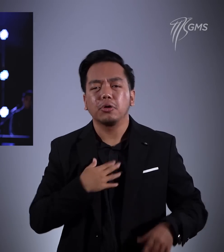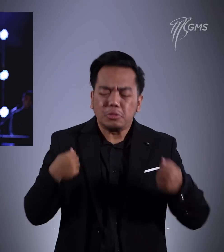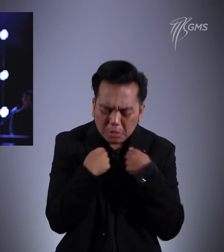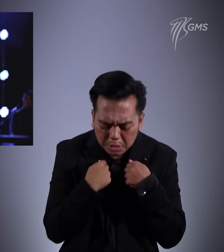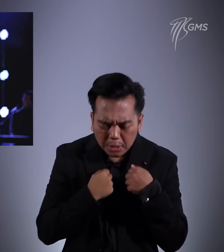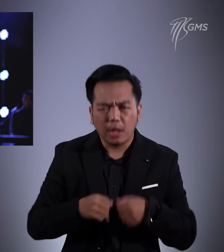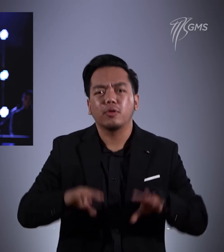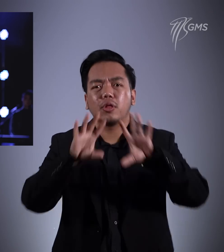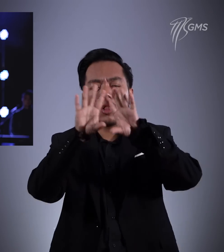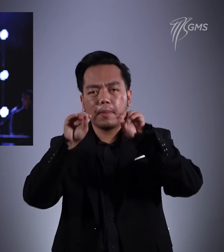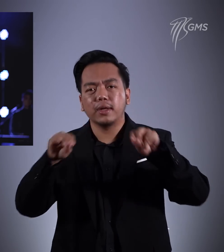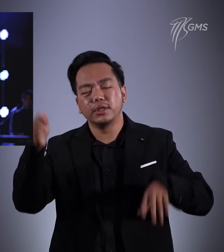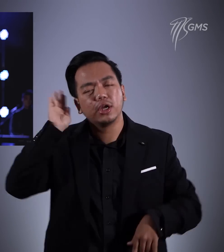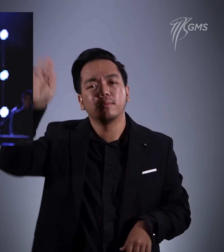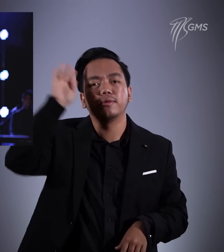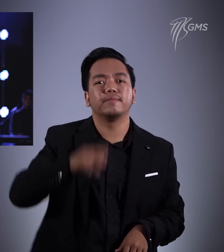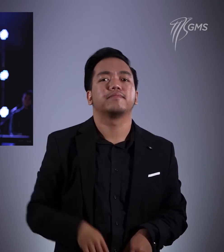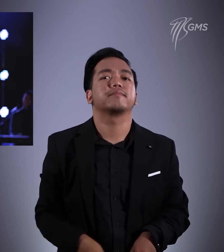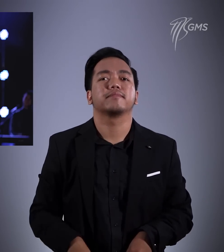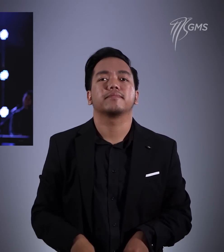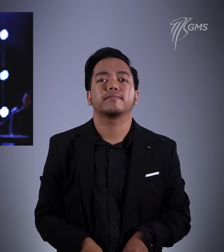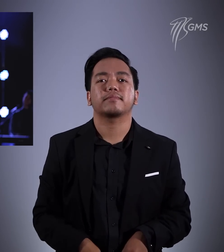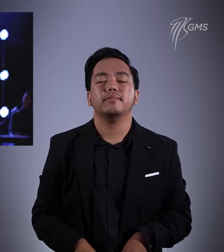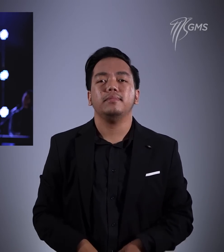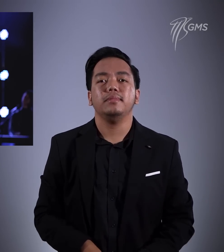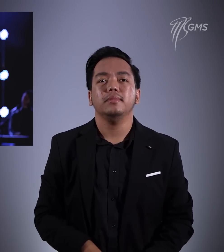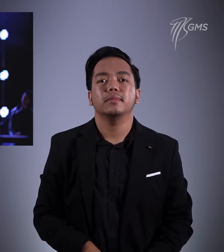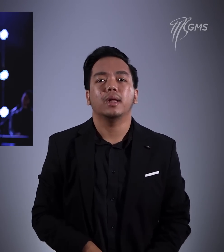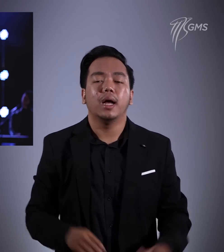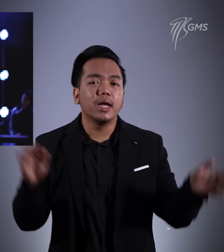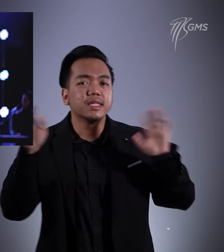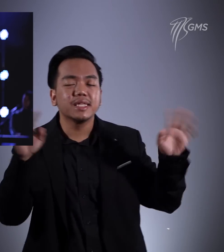Jangan gampang percaya dengan orang yang mengaku tahu firman, lihat hidupnya.